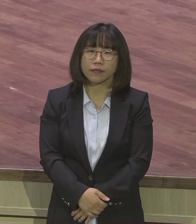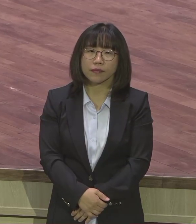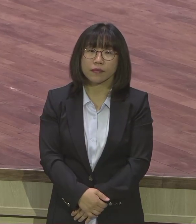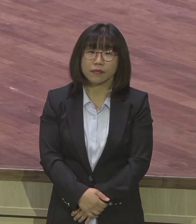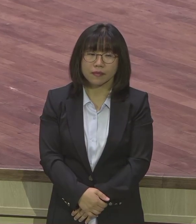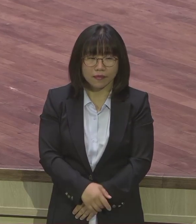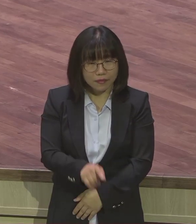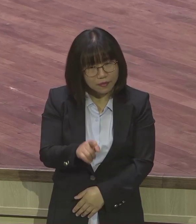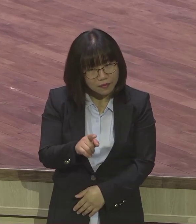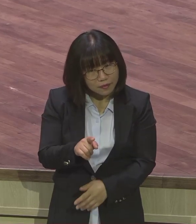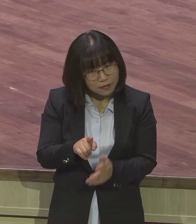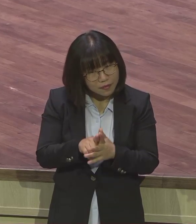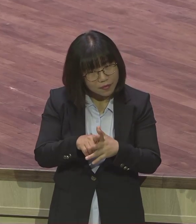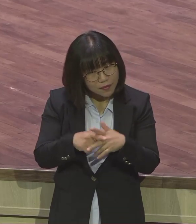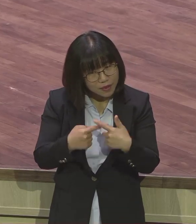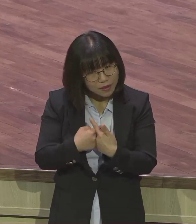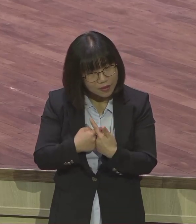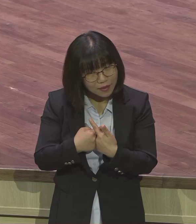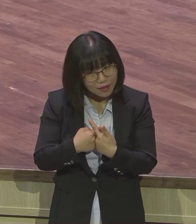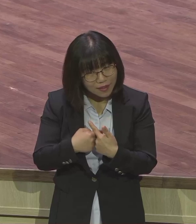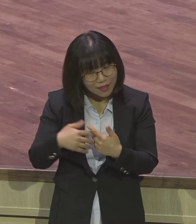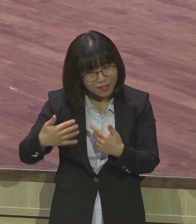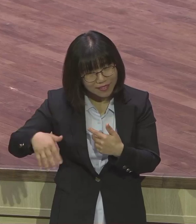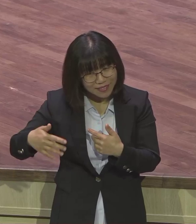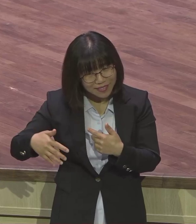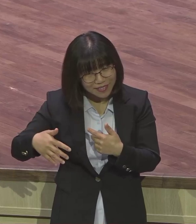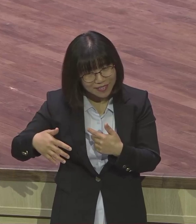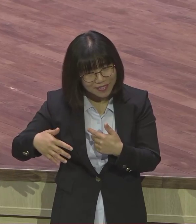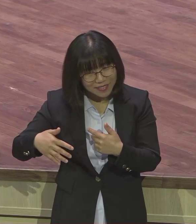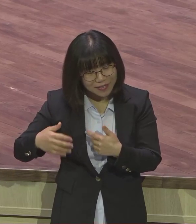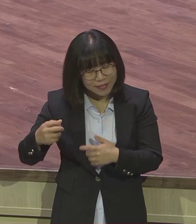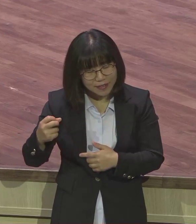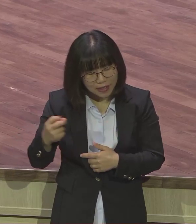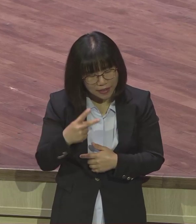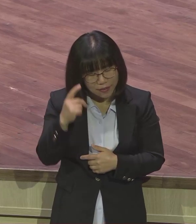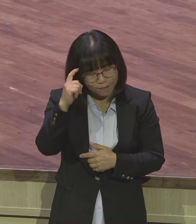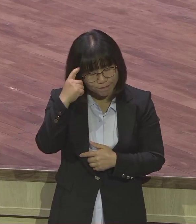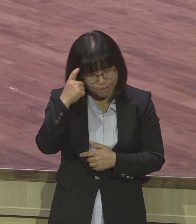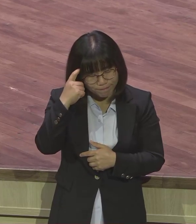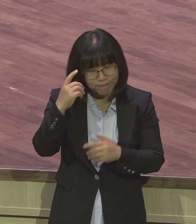아직 잘 이해가 안 되는 모인데 집에 가서 다시 들으세요.